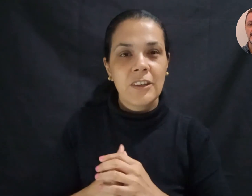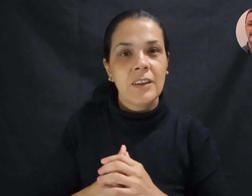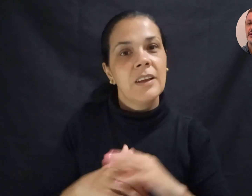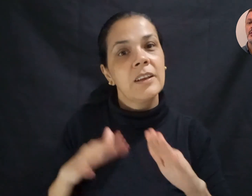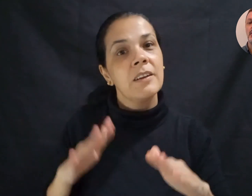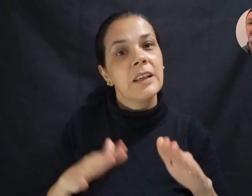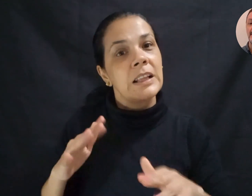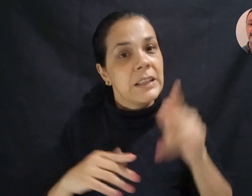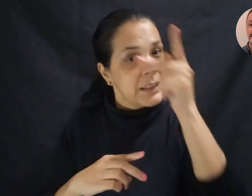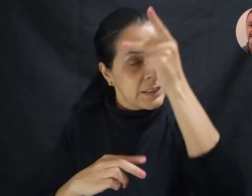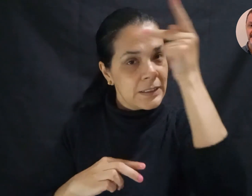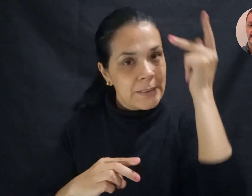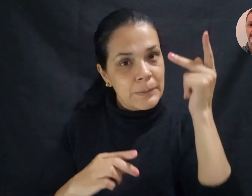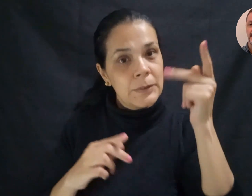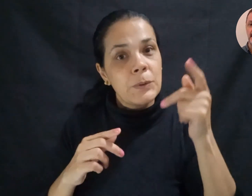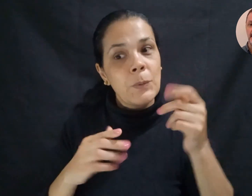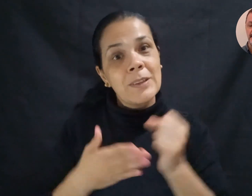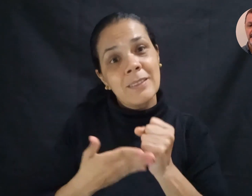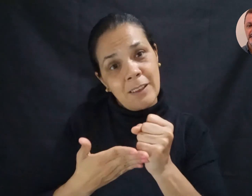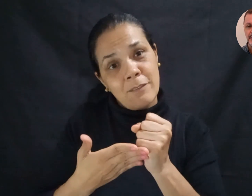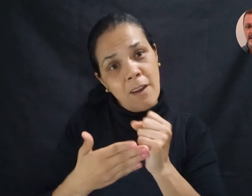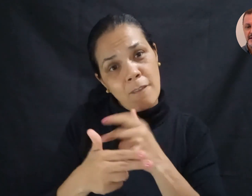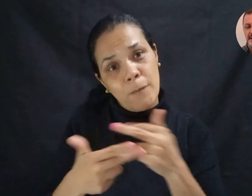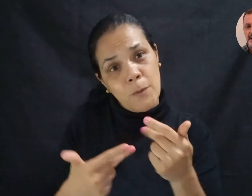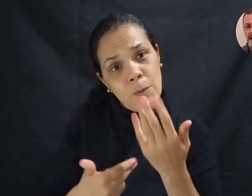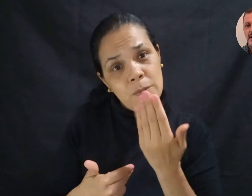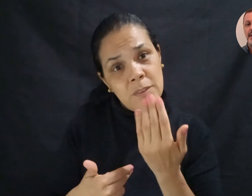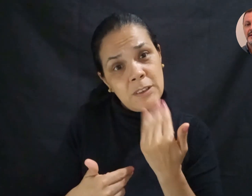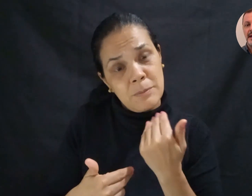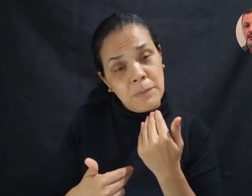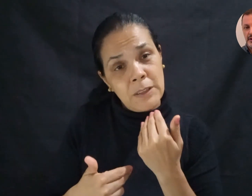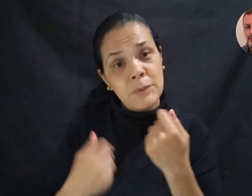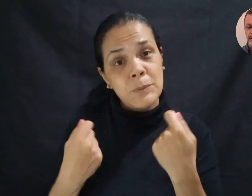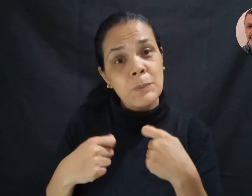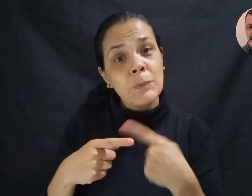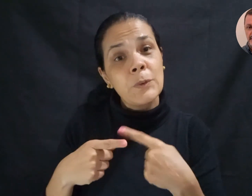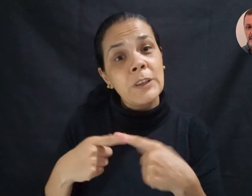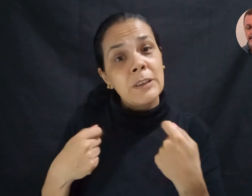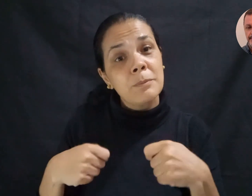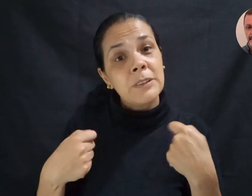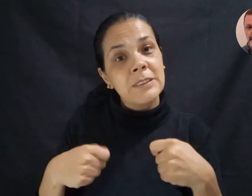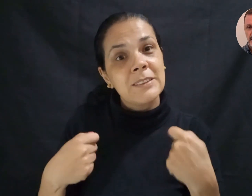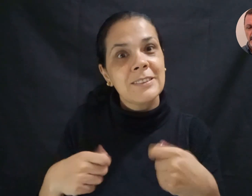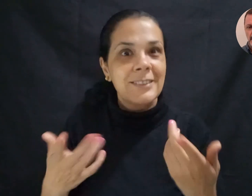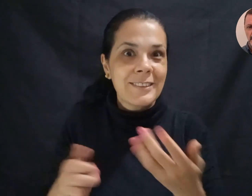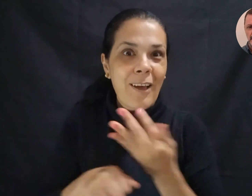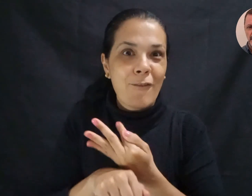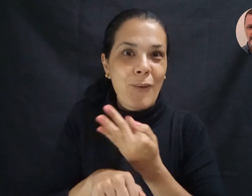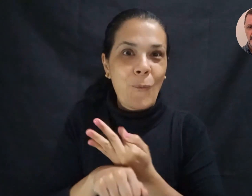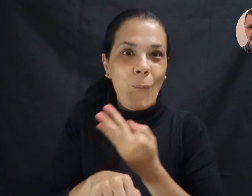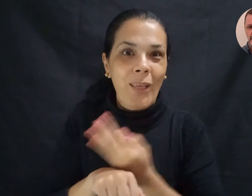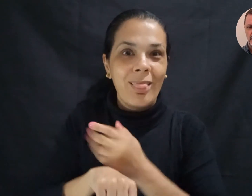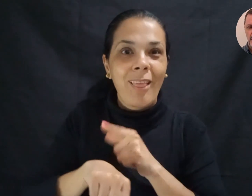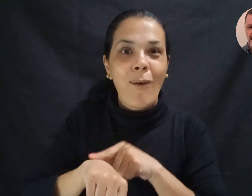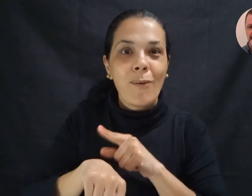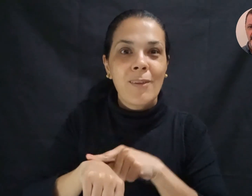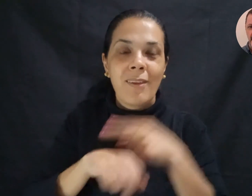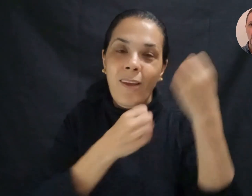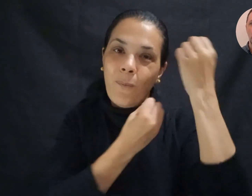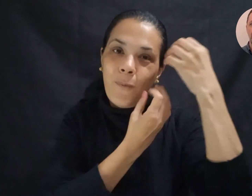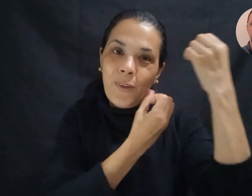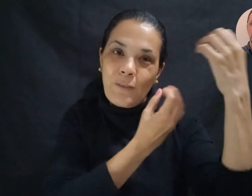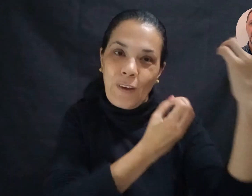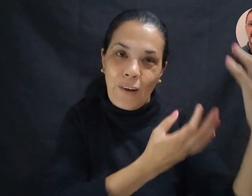levarem consigo alguma provisão, para que eles pudessem aguentar o tempo de viagem. Quando Jesus